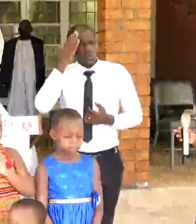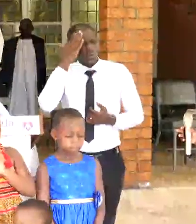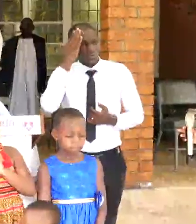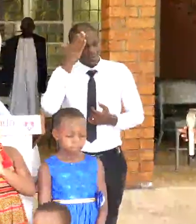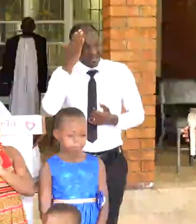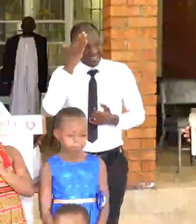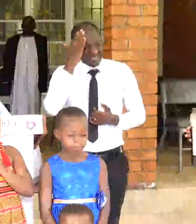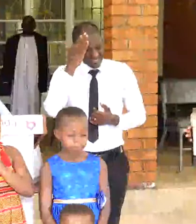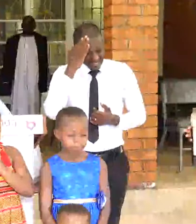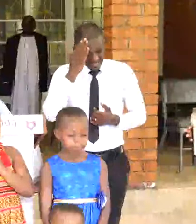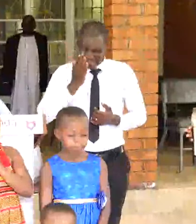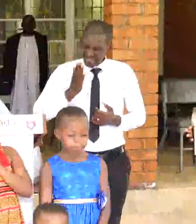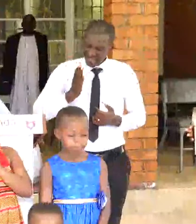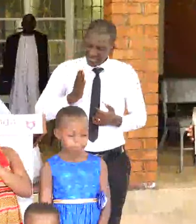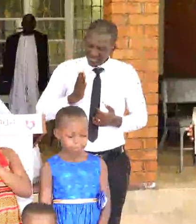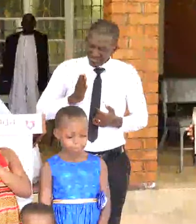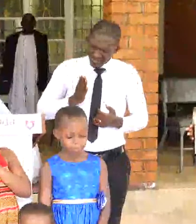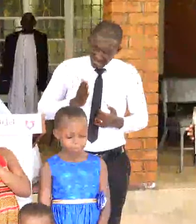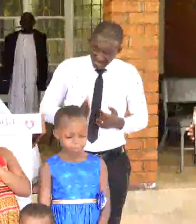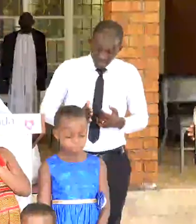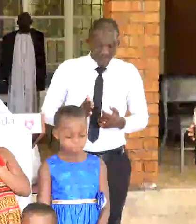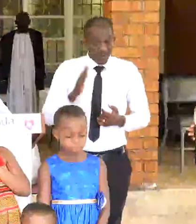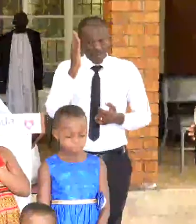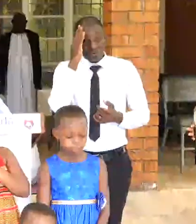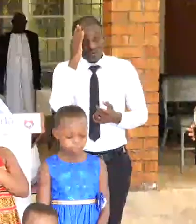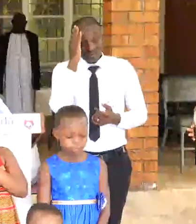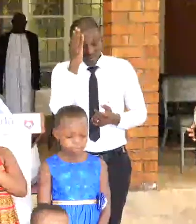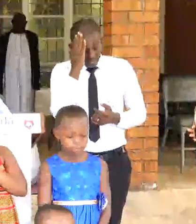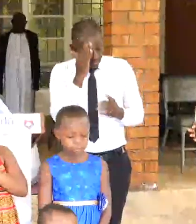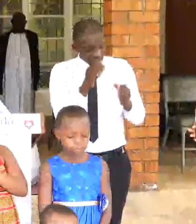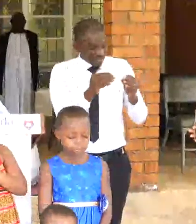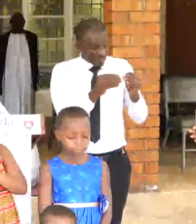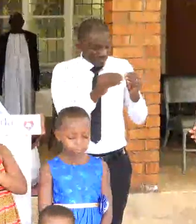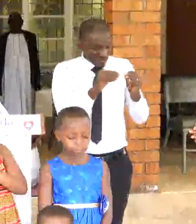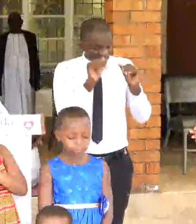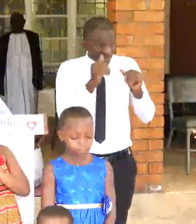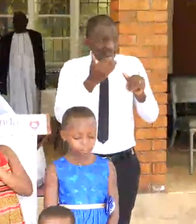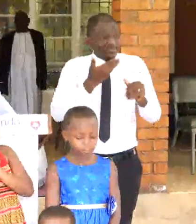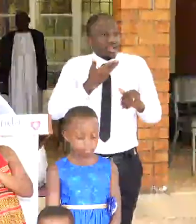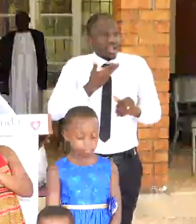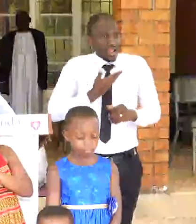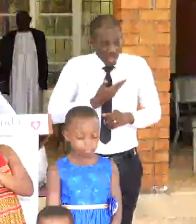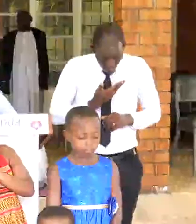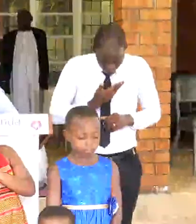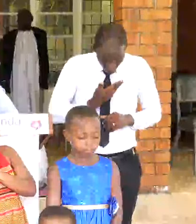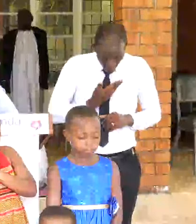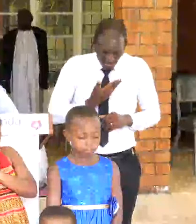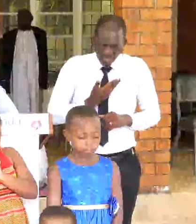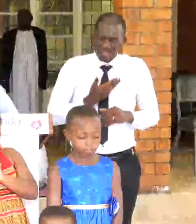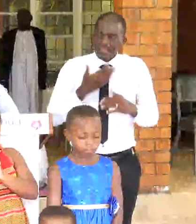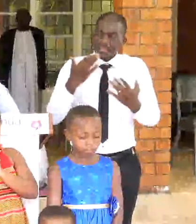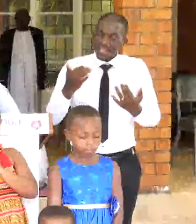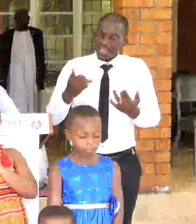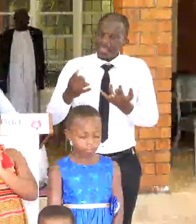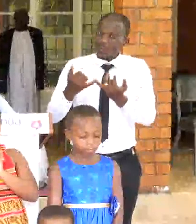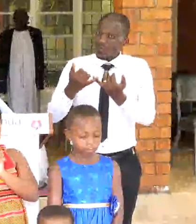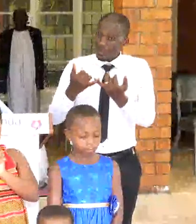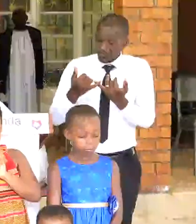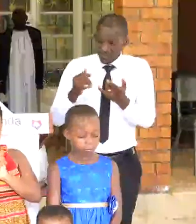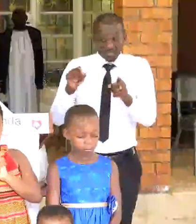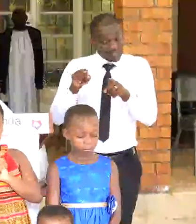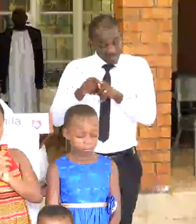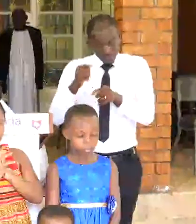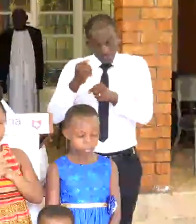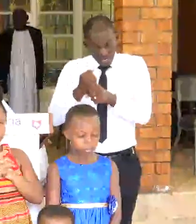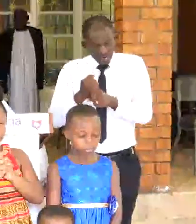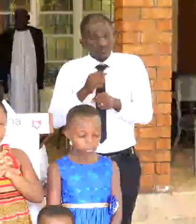embala y'omwana omulenzi nti alina kuba na munne omwana omuwala, oba n'omwana omuwala okuba